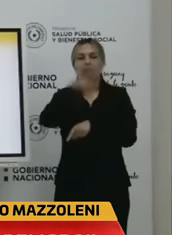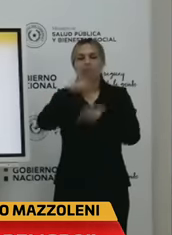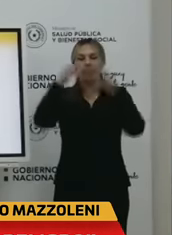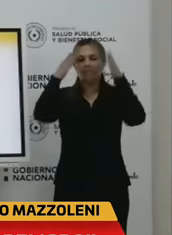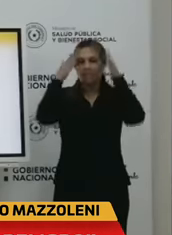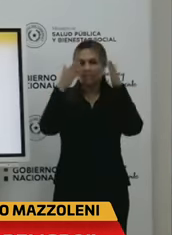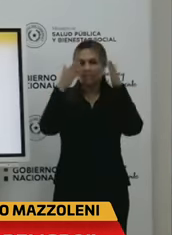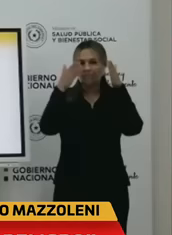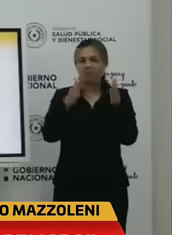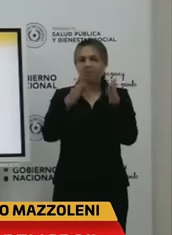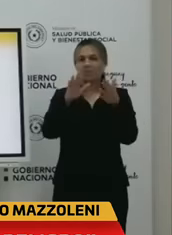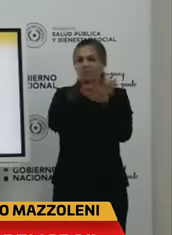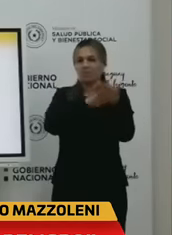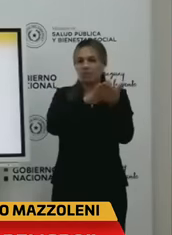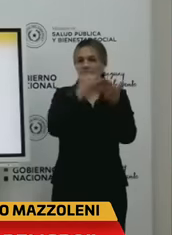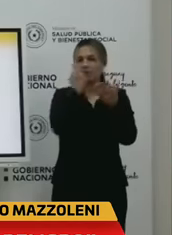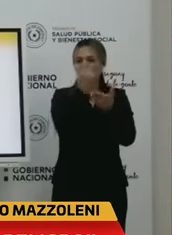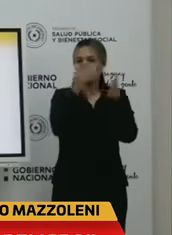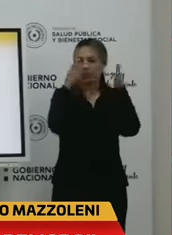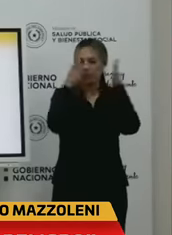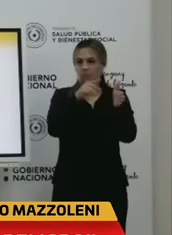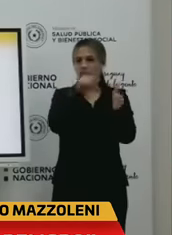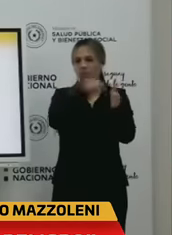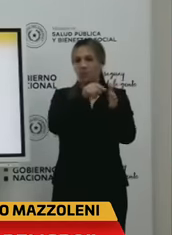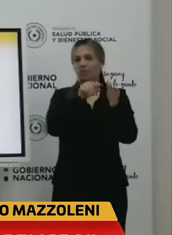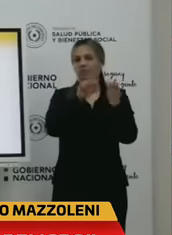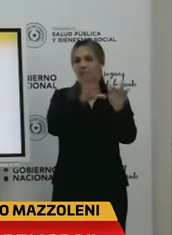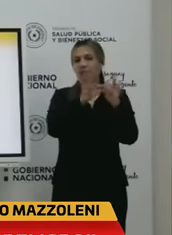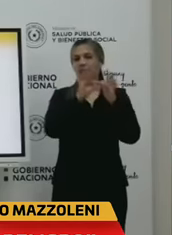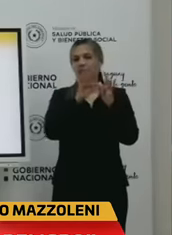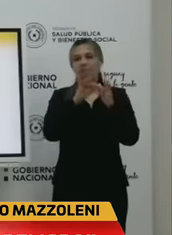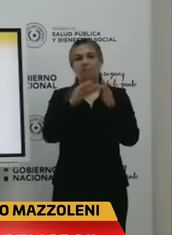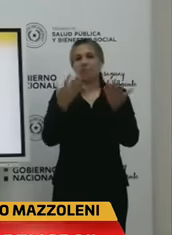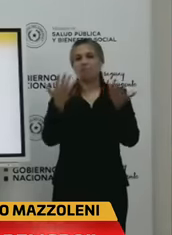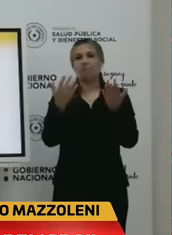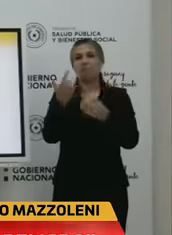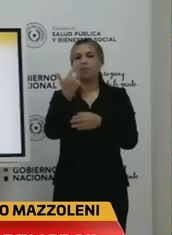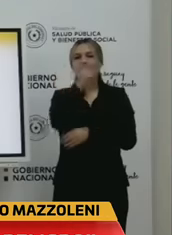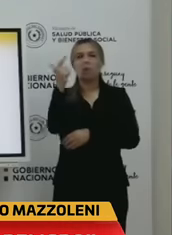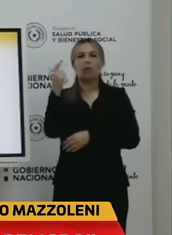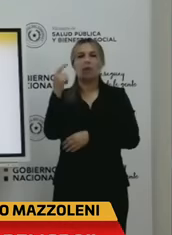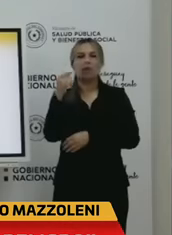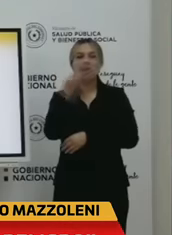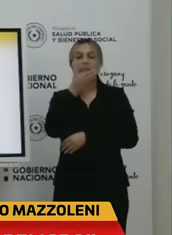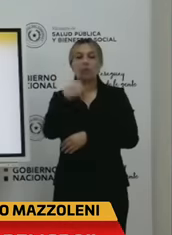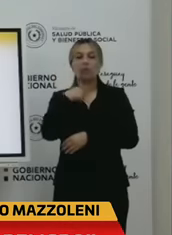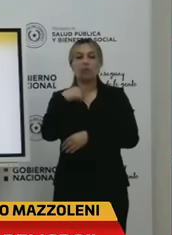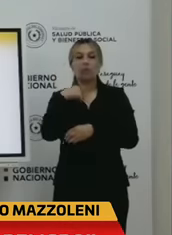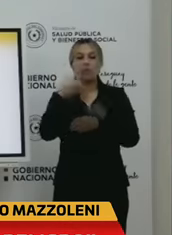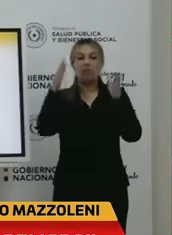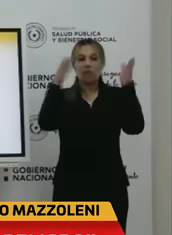específicos en nuestras áreas de intervención si fuera necesario. Nadie realmente quiere hacer uso